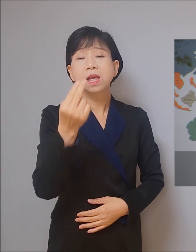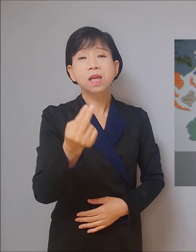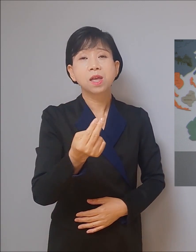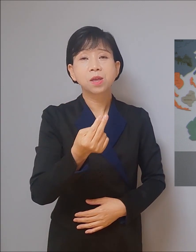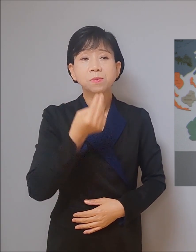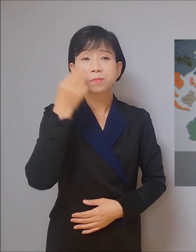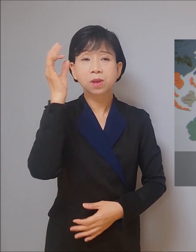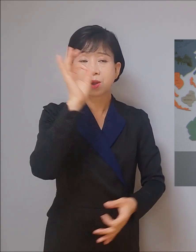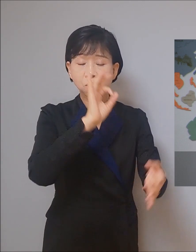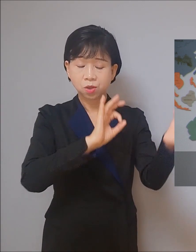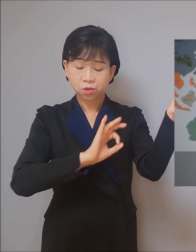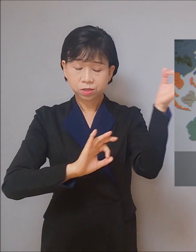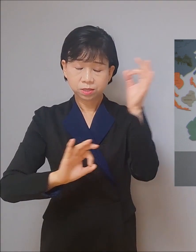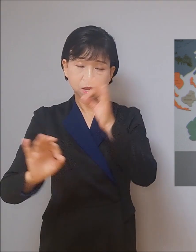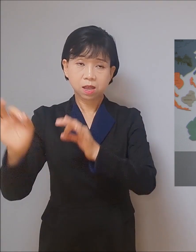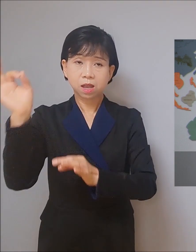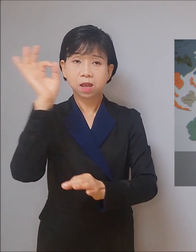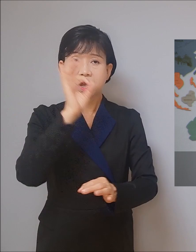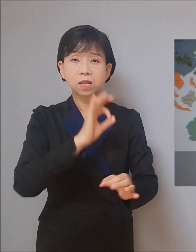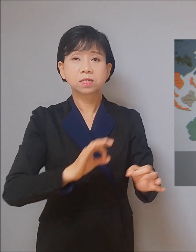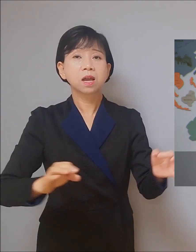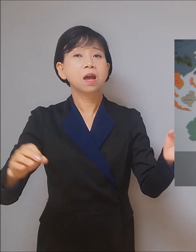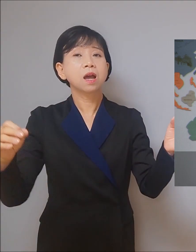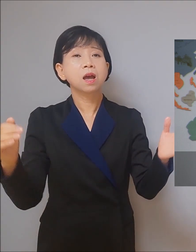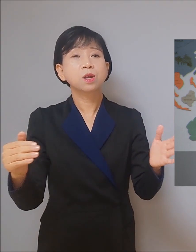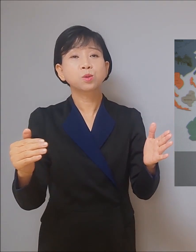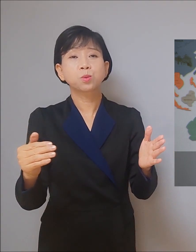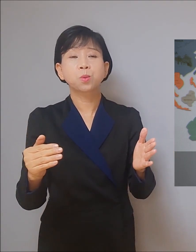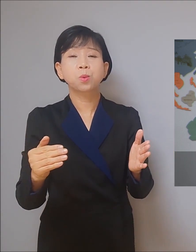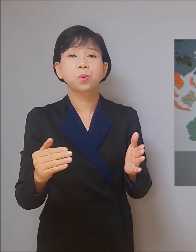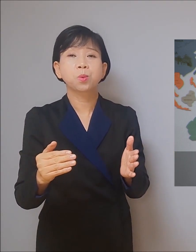잃었던 생명